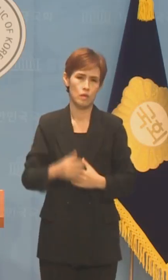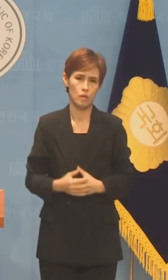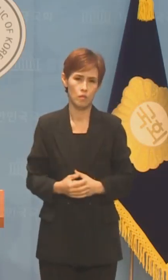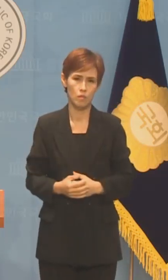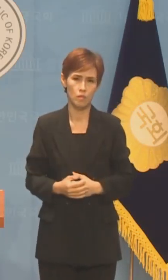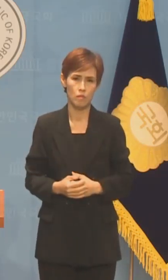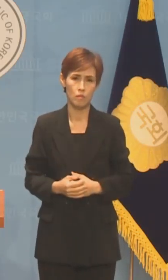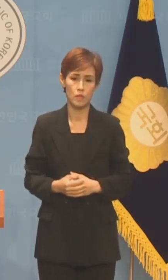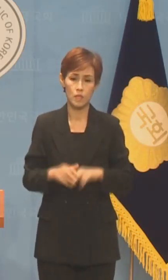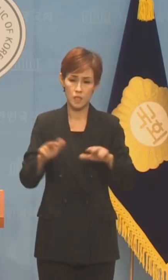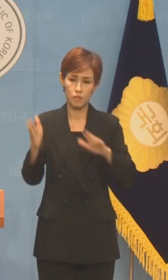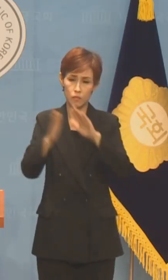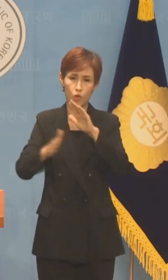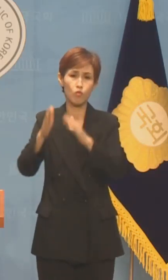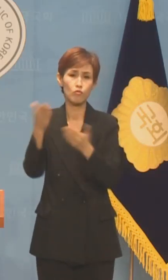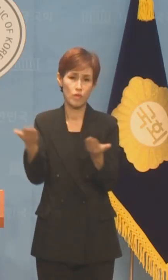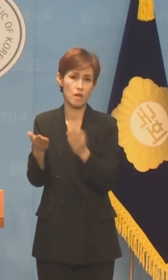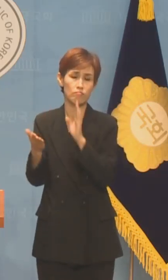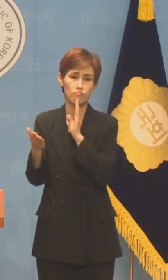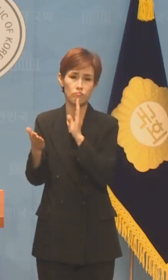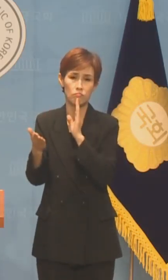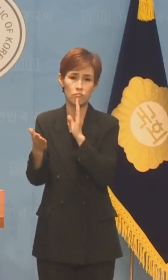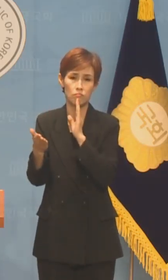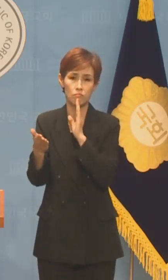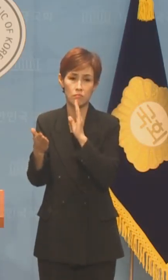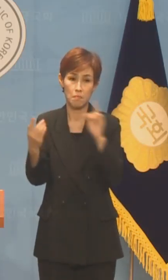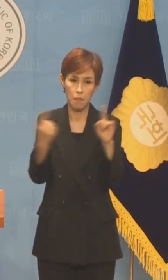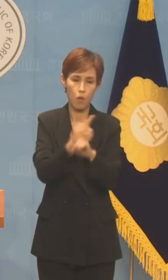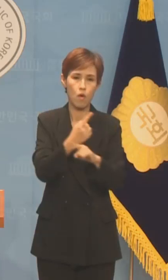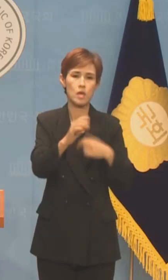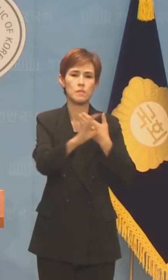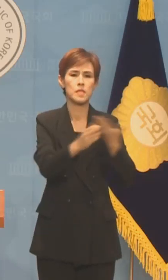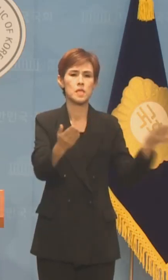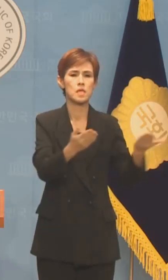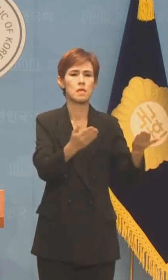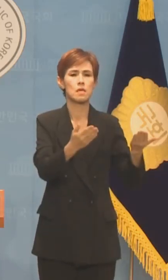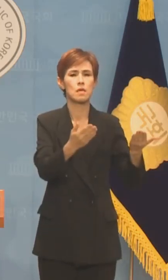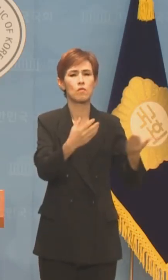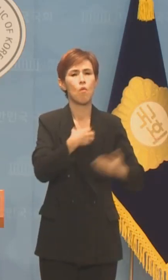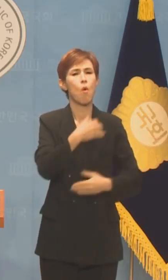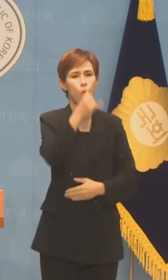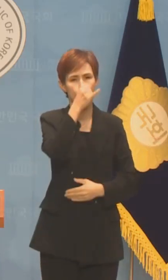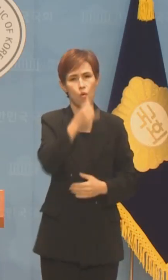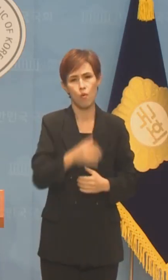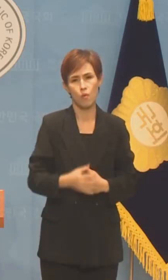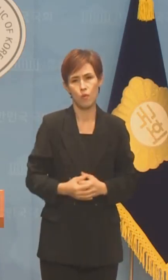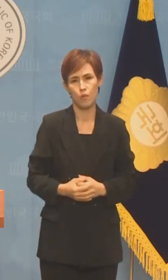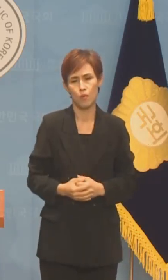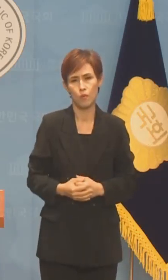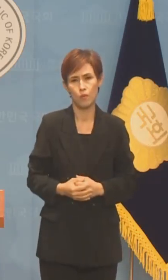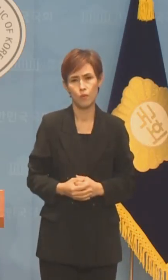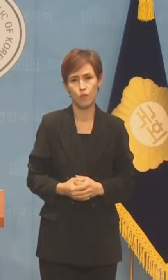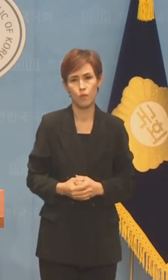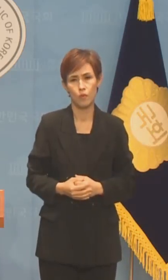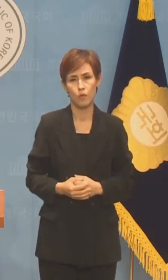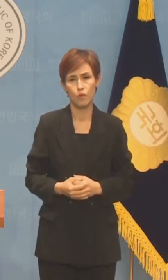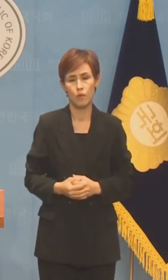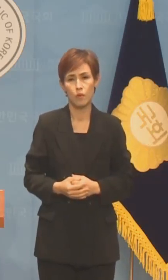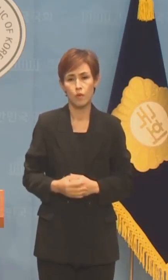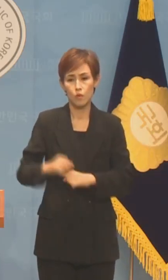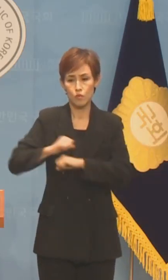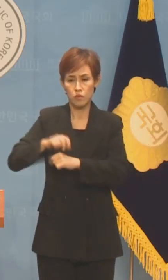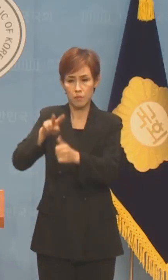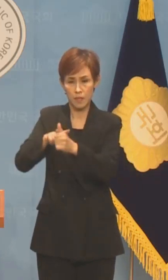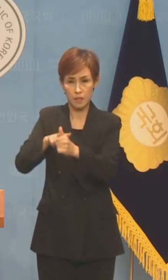이로 인해 현재 대부분 정규직으로 이뤄진 고용이 비정규직으로 대체되는 상황도 예고됩니다. 결국